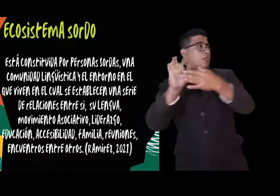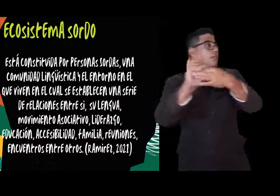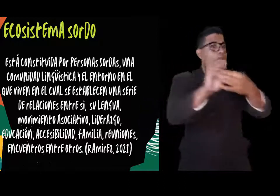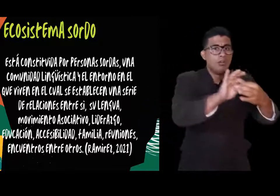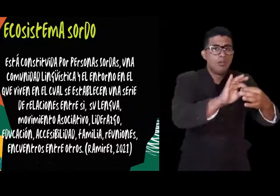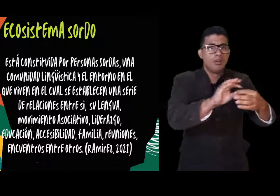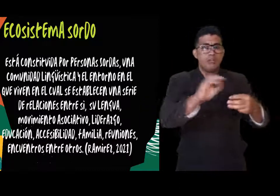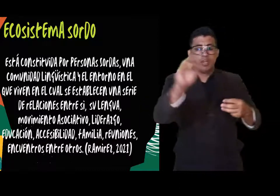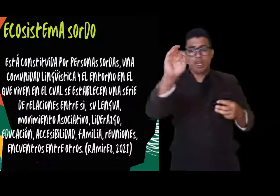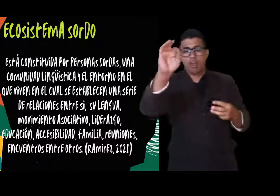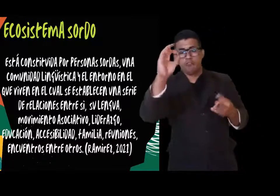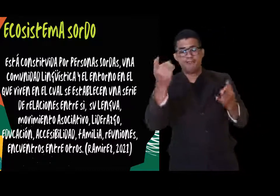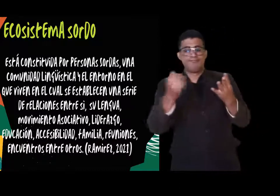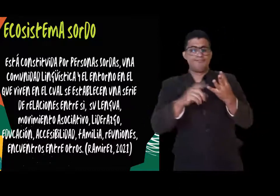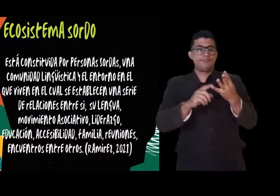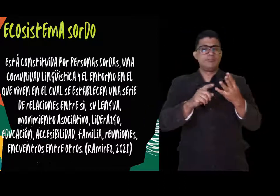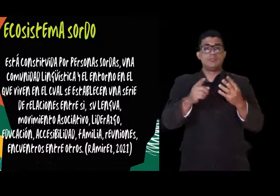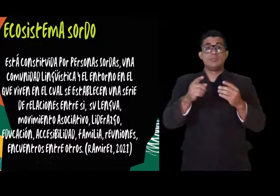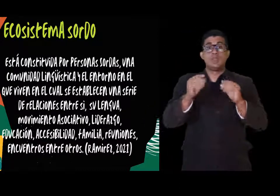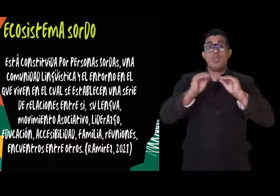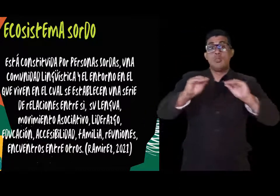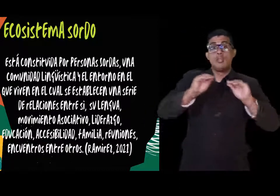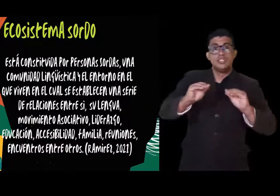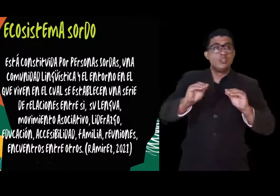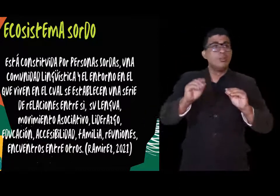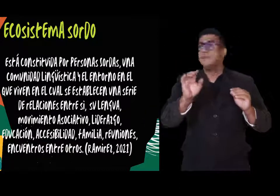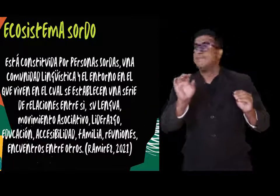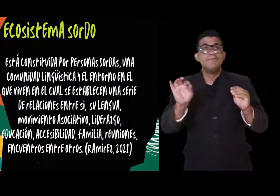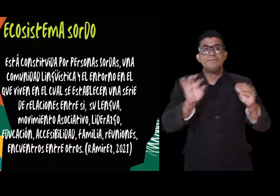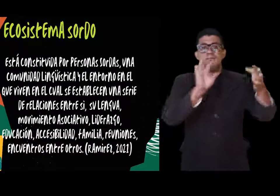con reuniones